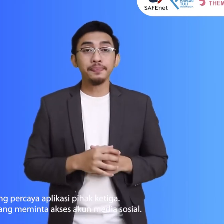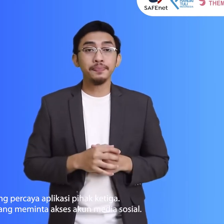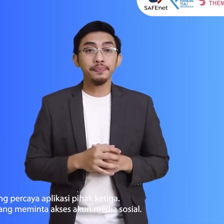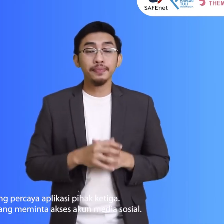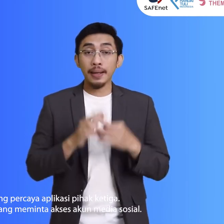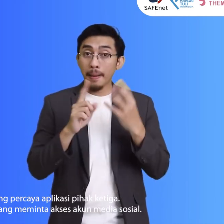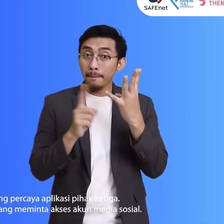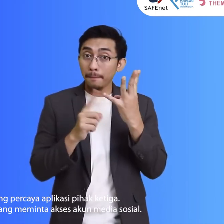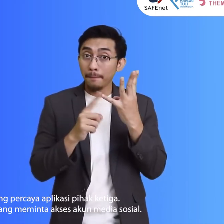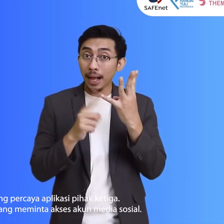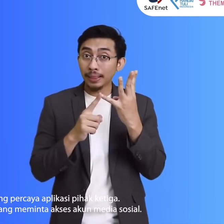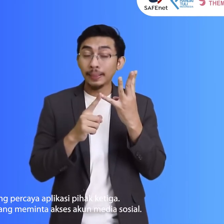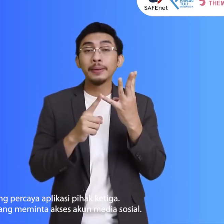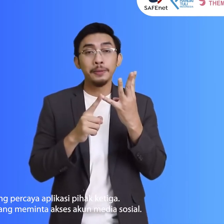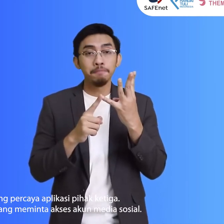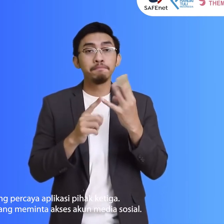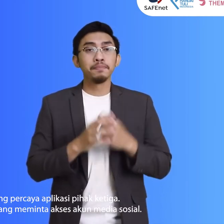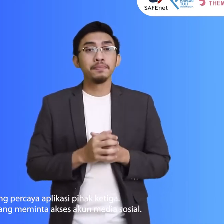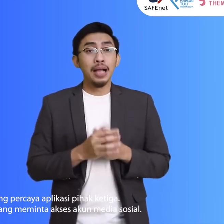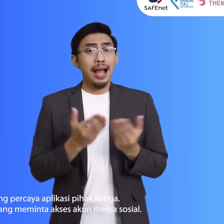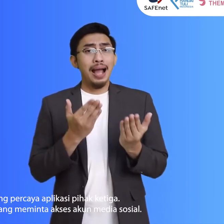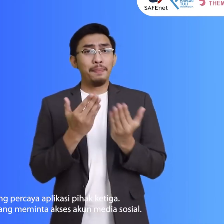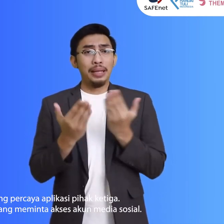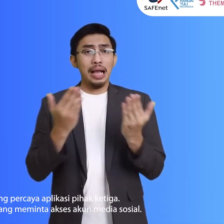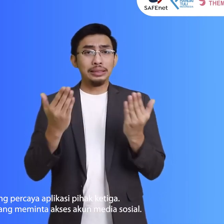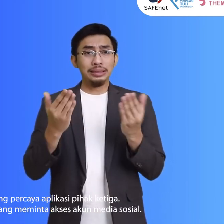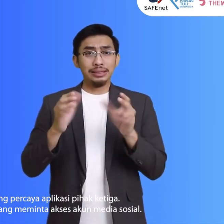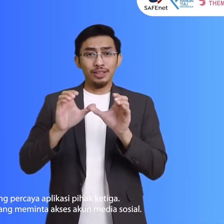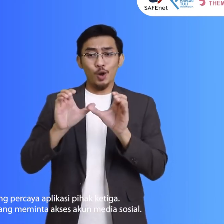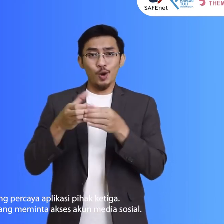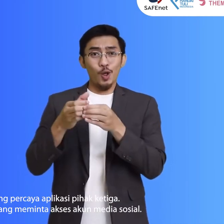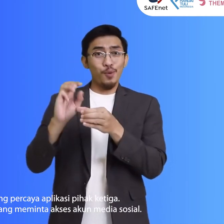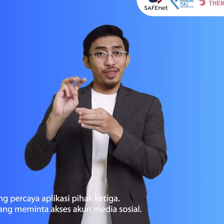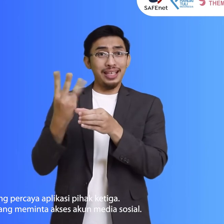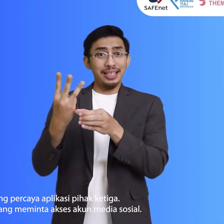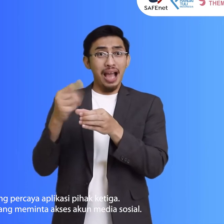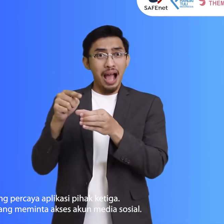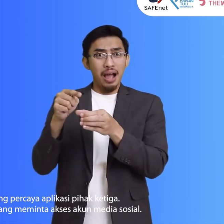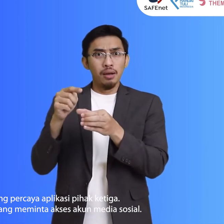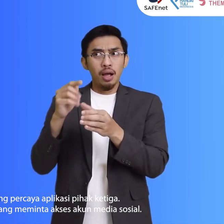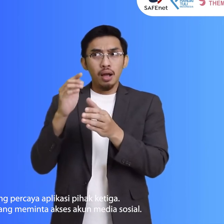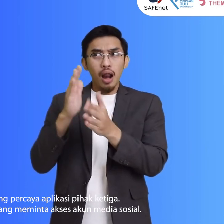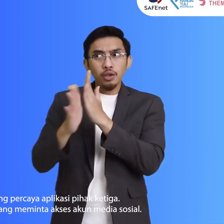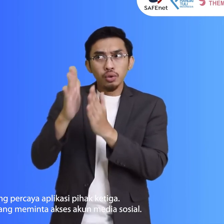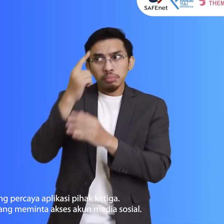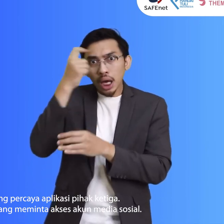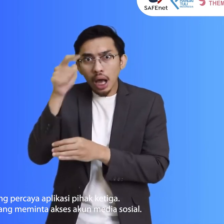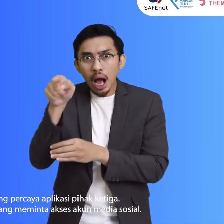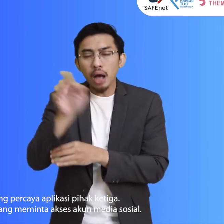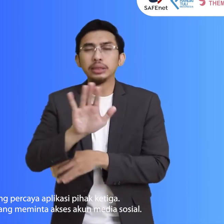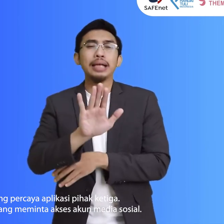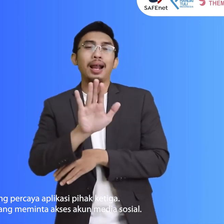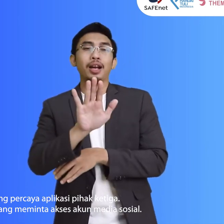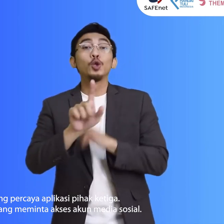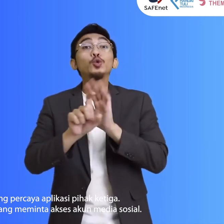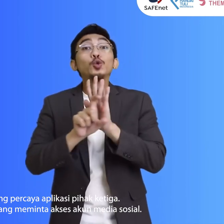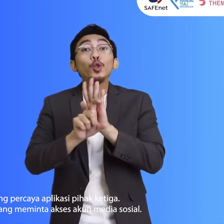ke-4 Jangan sembarang percaya aplikasi pihak ketiga misal kuis di Facebook yang meminta informasi